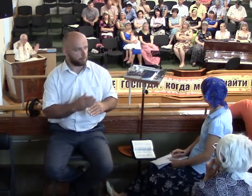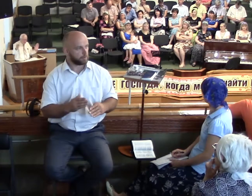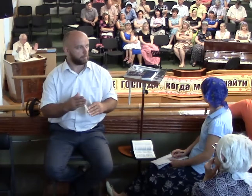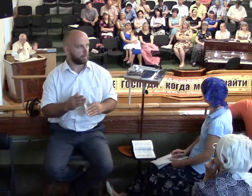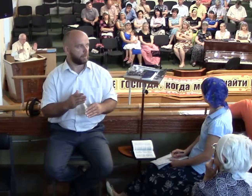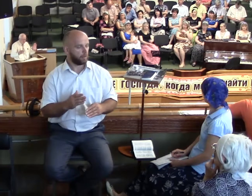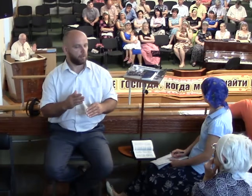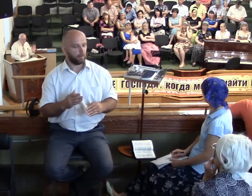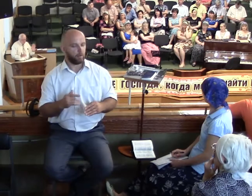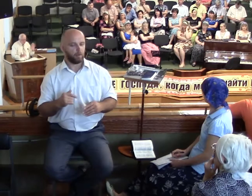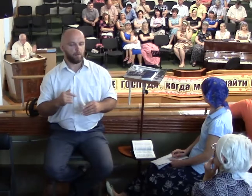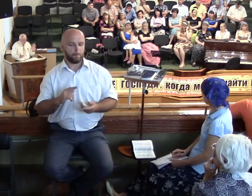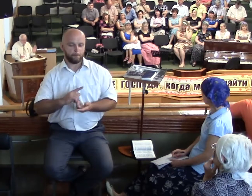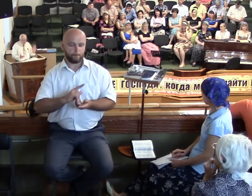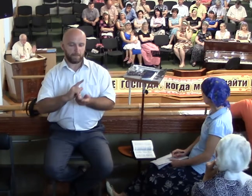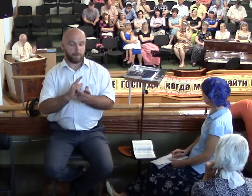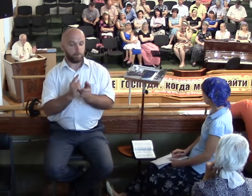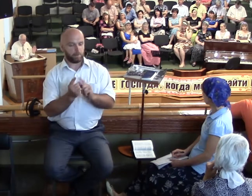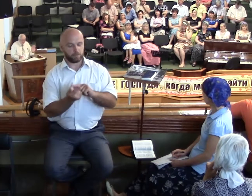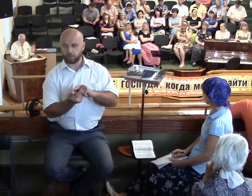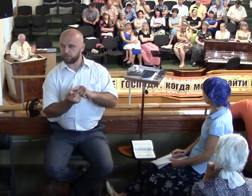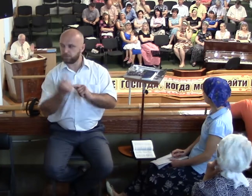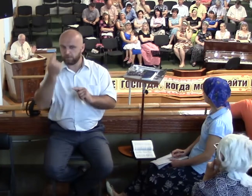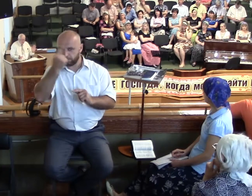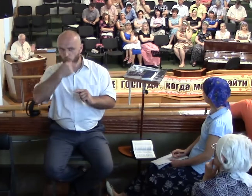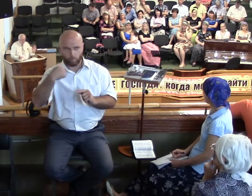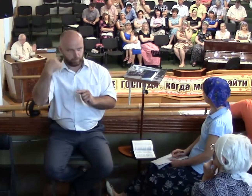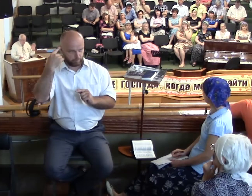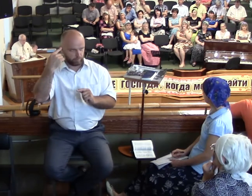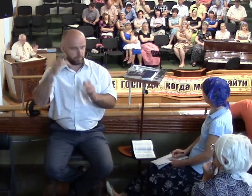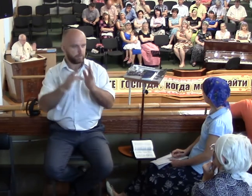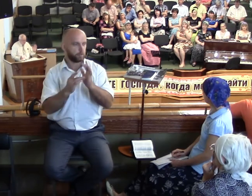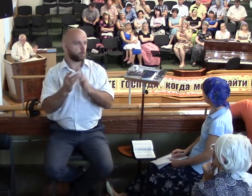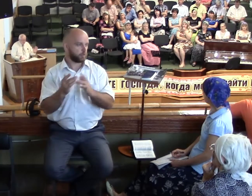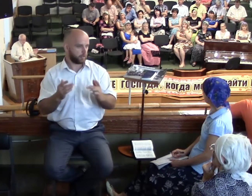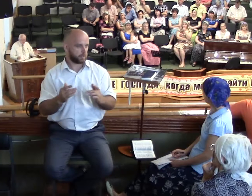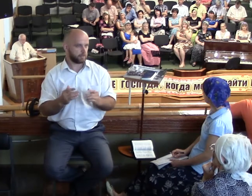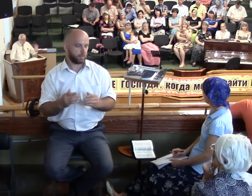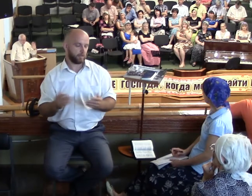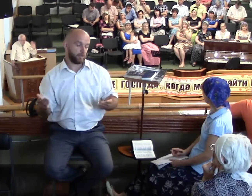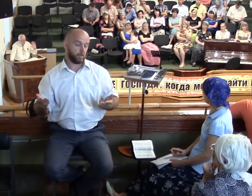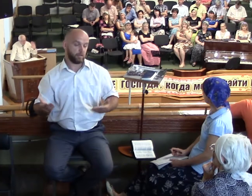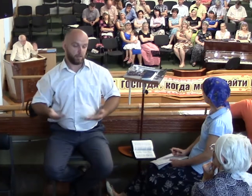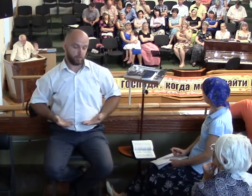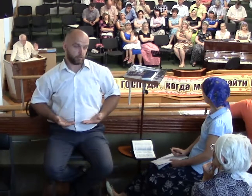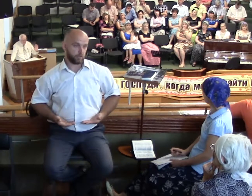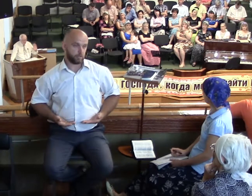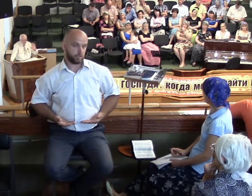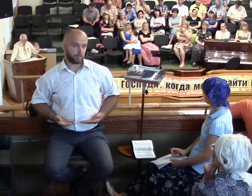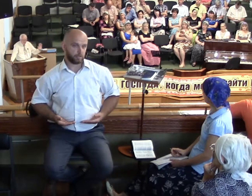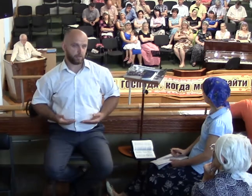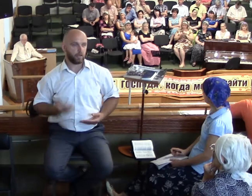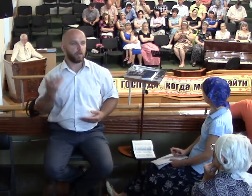процесс жизни. Знаете, столько вещей, чтобы достигнуть того, что нужно. Понаблюдайте,